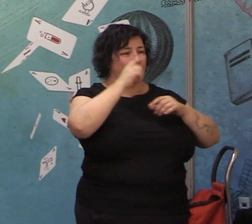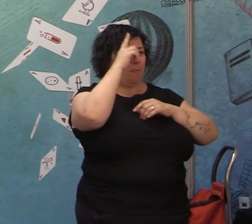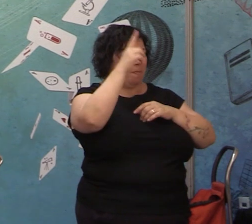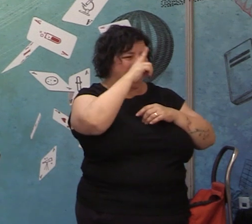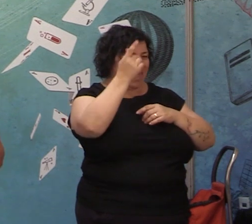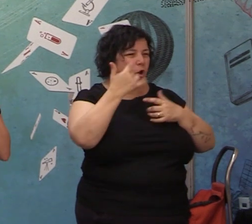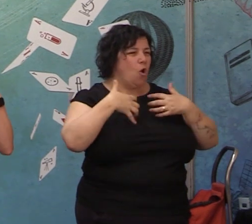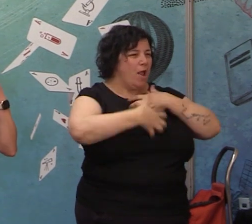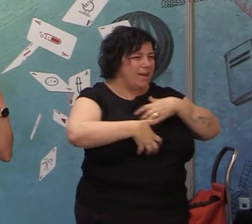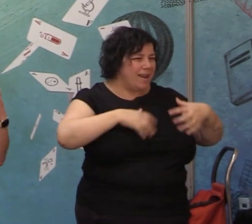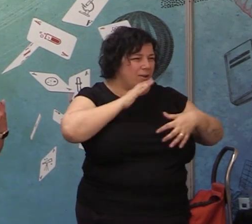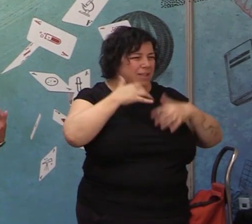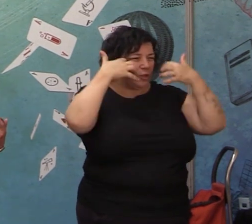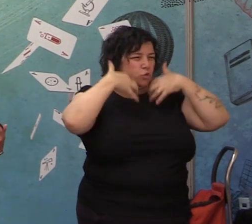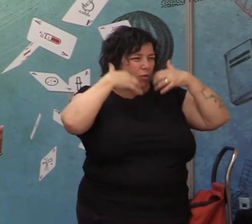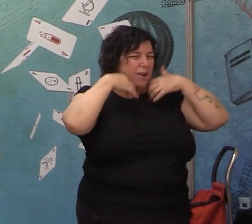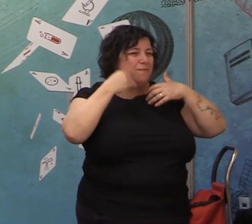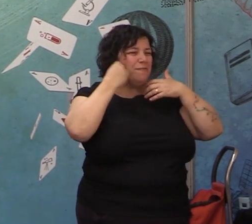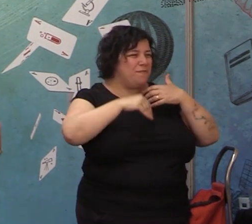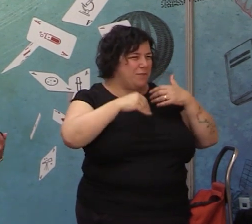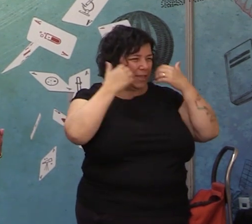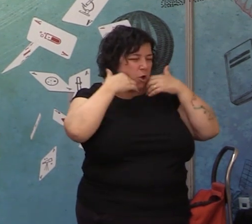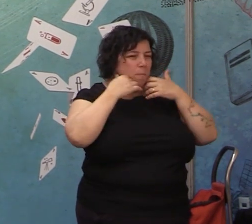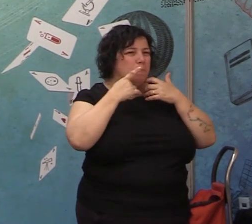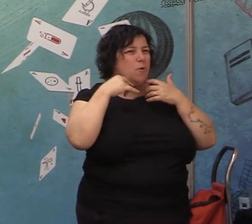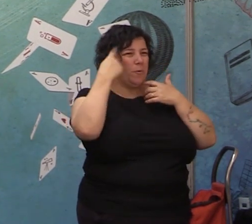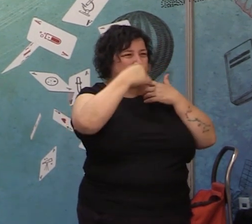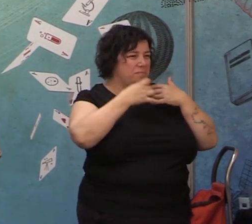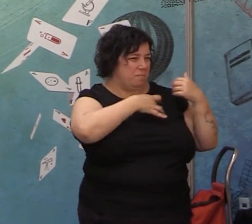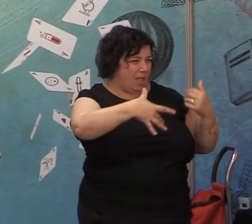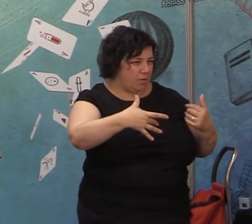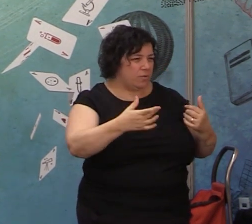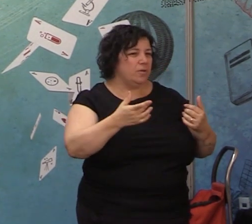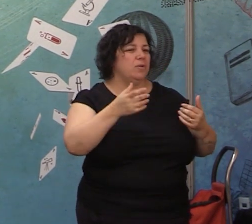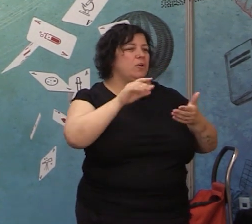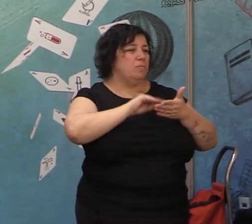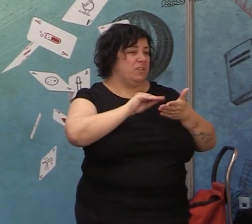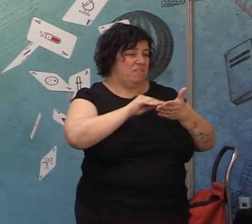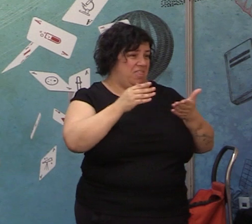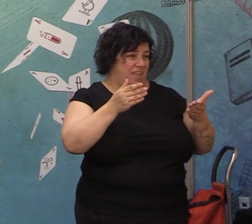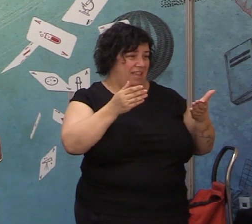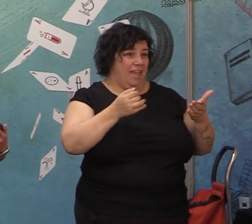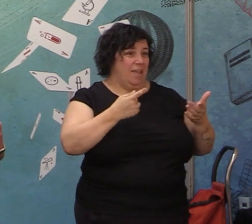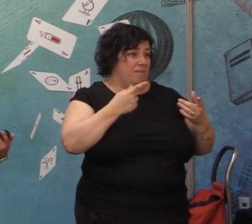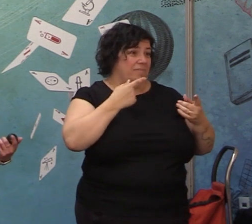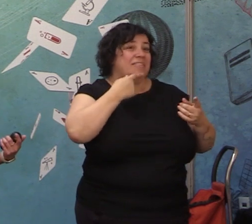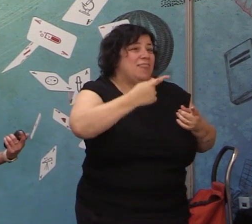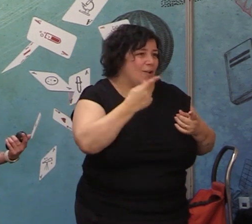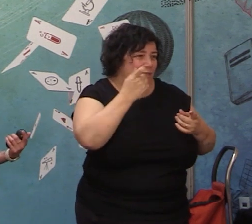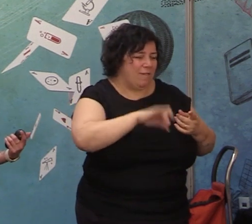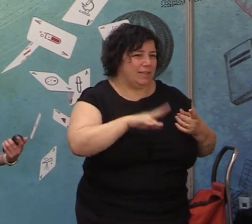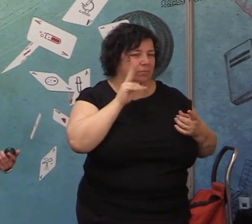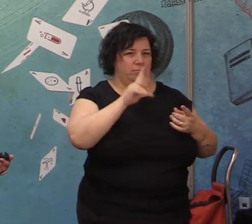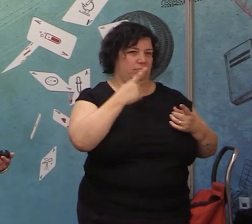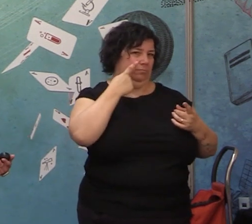mareo, náusea, sudoración fría, palidez. Todo eso son cosas que uno no tiene ni que decirlo porque